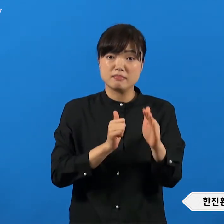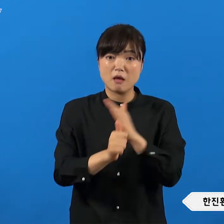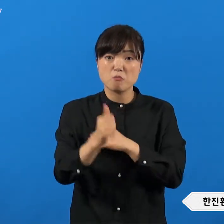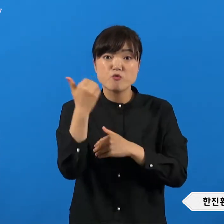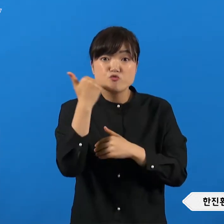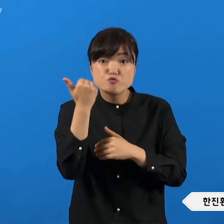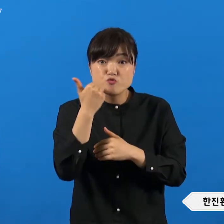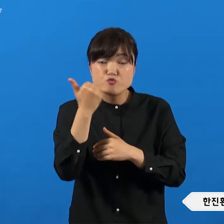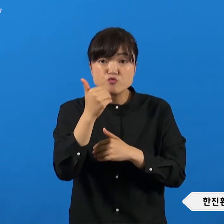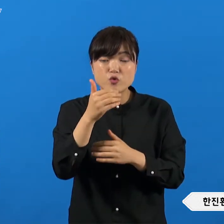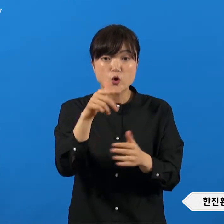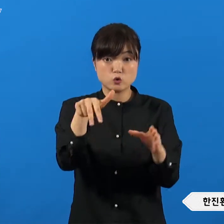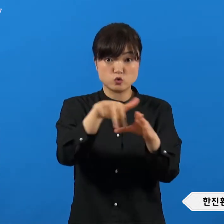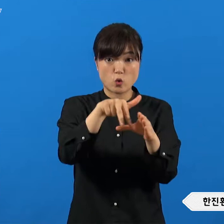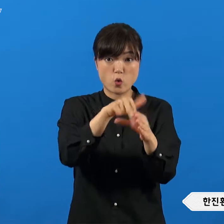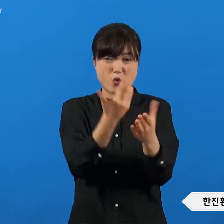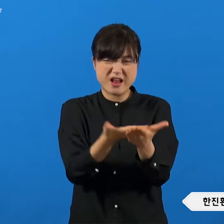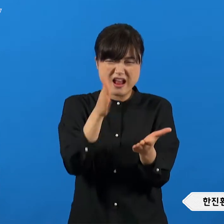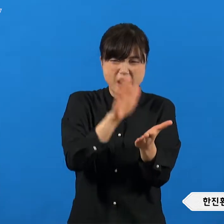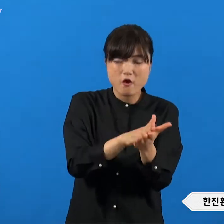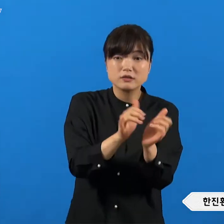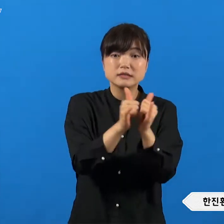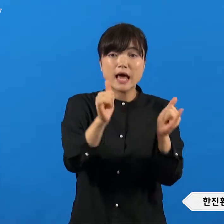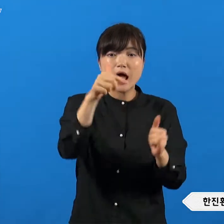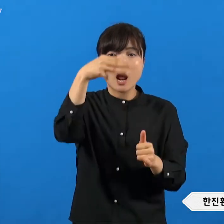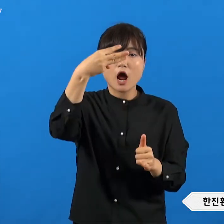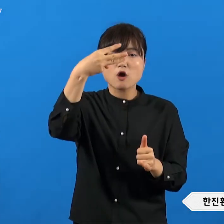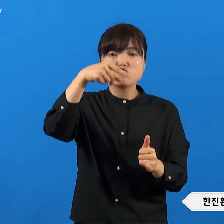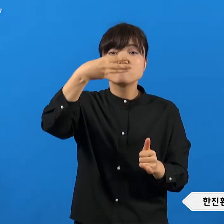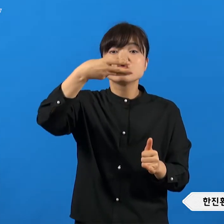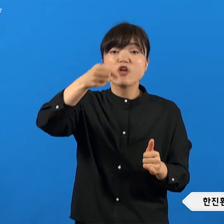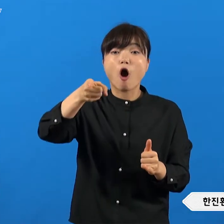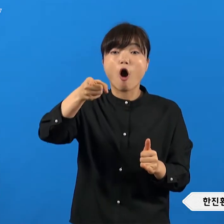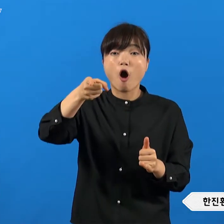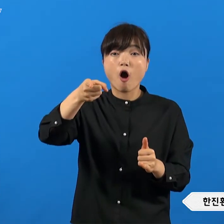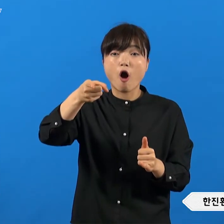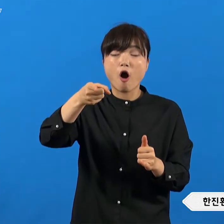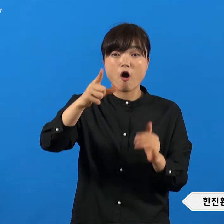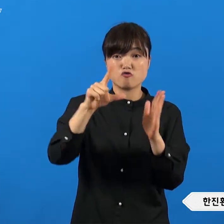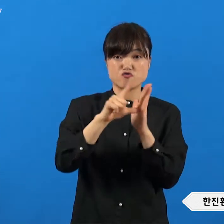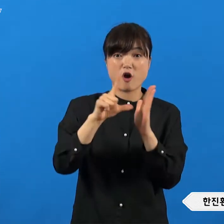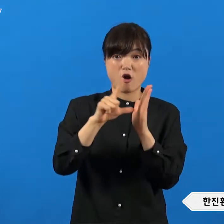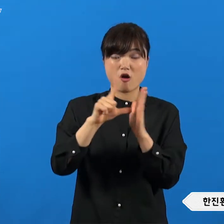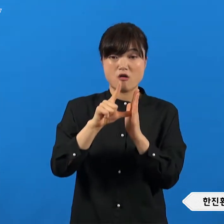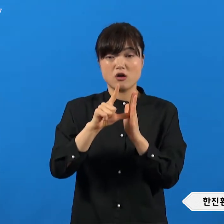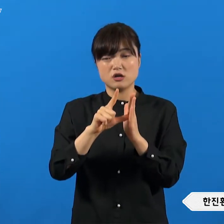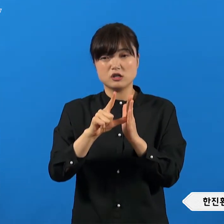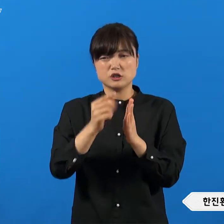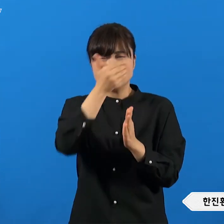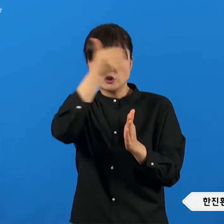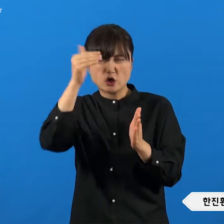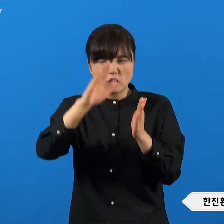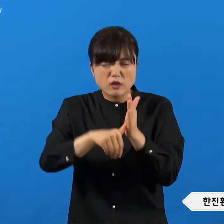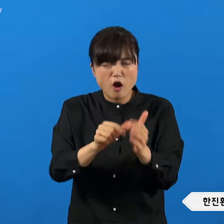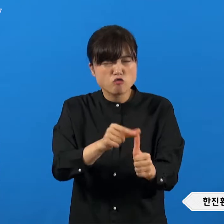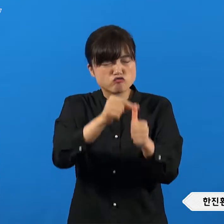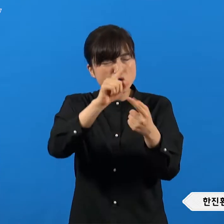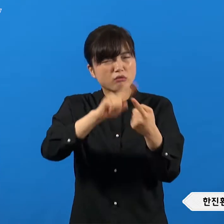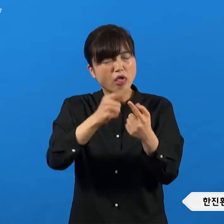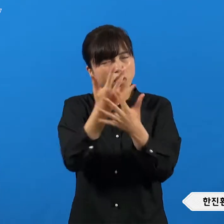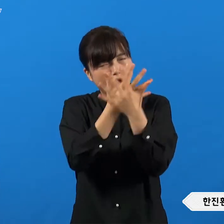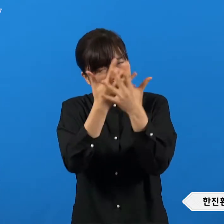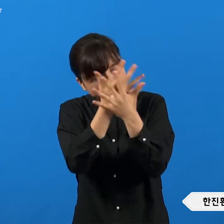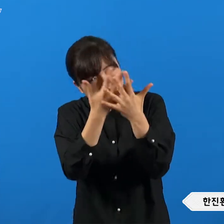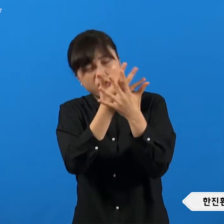대표적인 케이스가 종교개혁자 마르틴 루터입니다. 루터는 청년 시절에 구원의 확신이